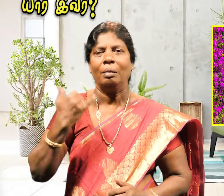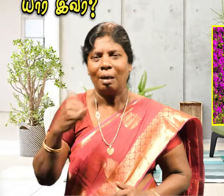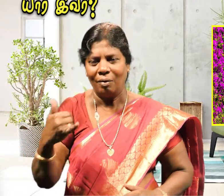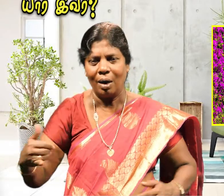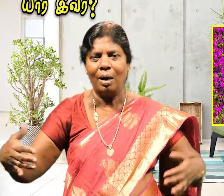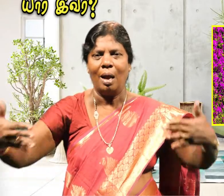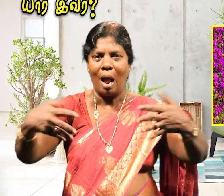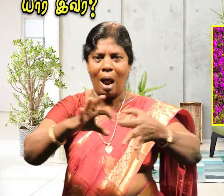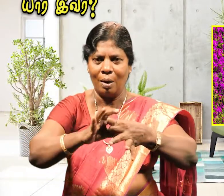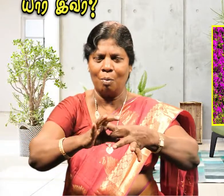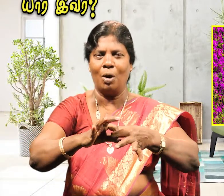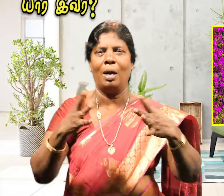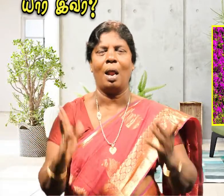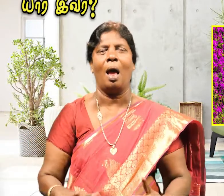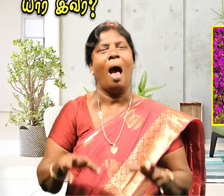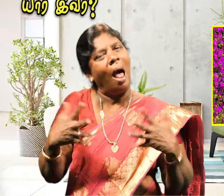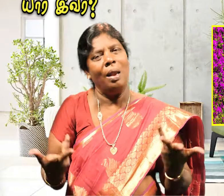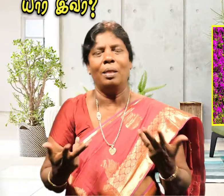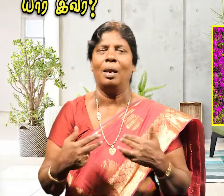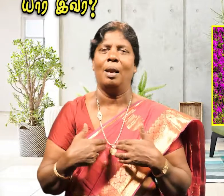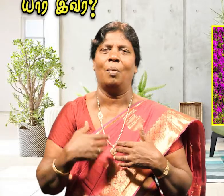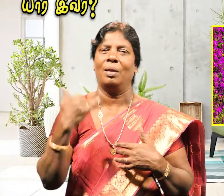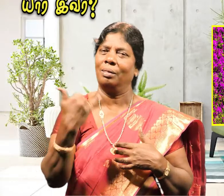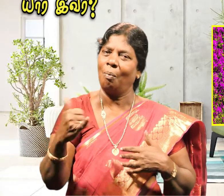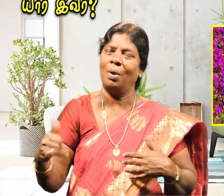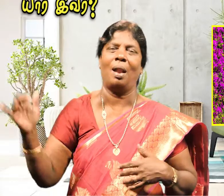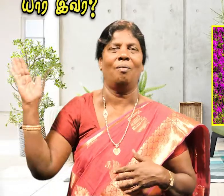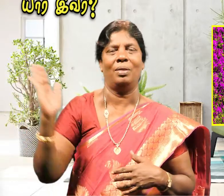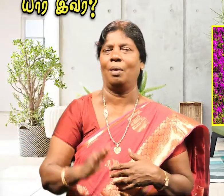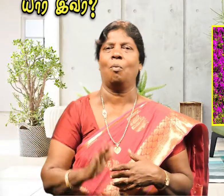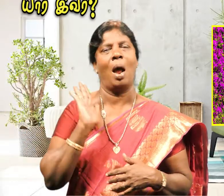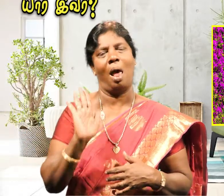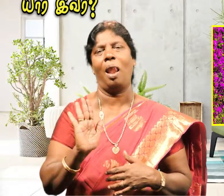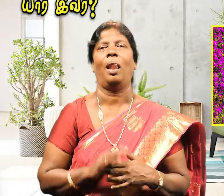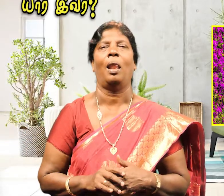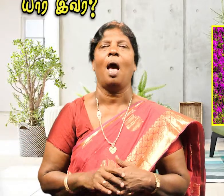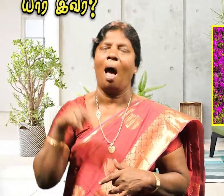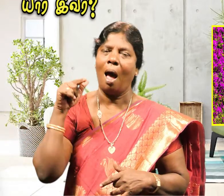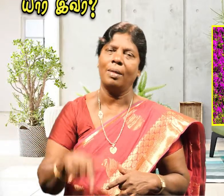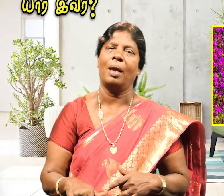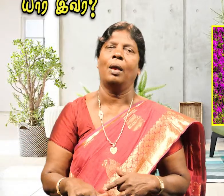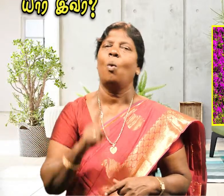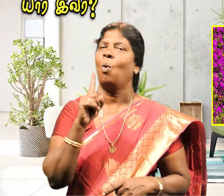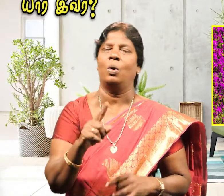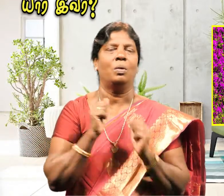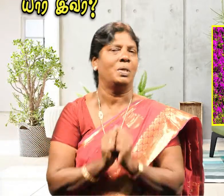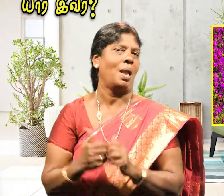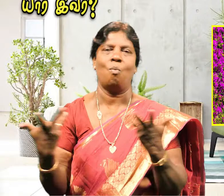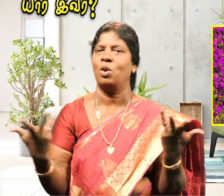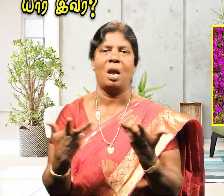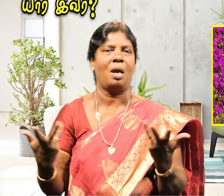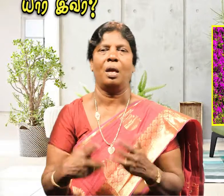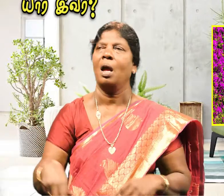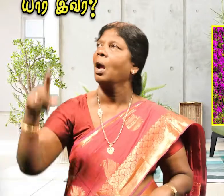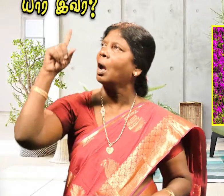தவறான அணுகுமுறையினாலேயோ, நம்முடைய பிழையினாலேயோ வந்திருக்குமானால் அதை நாம் ஒன்றும்